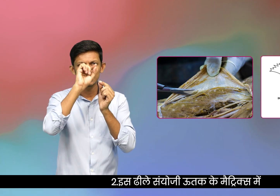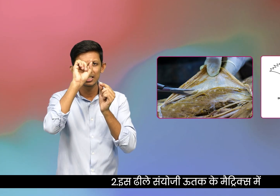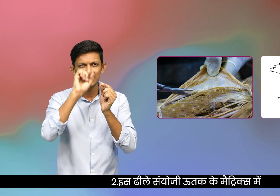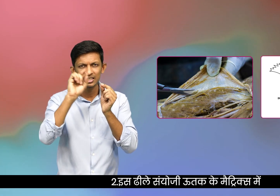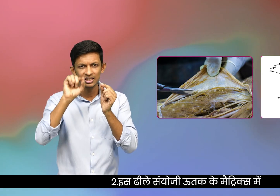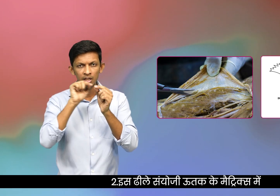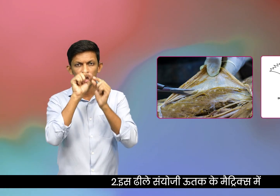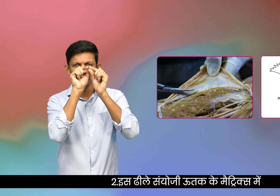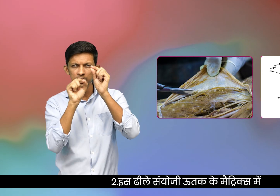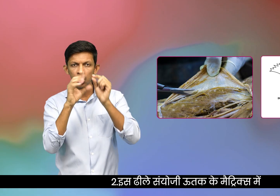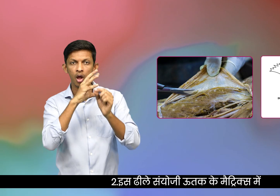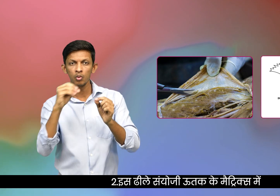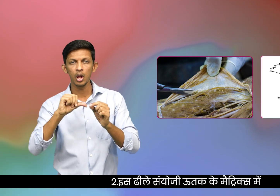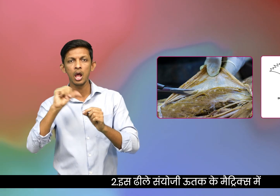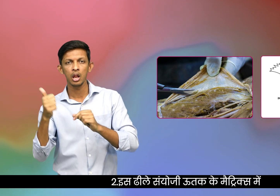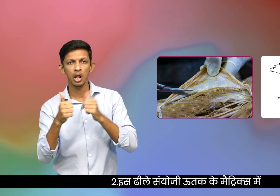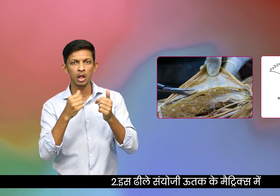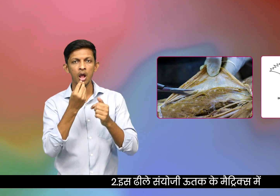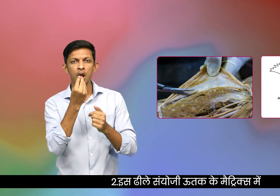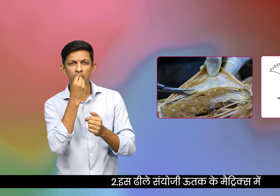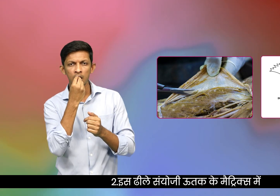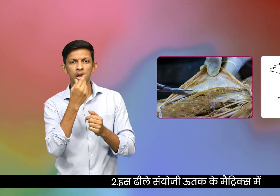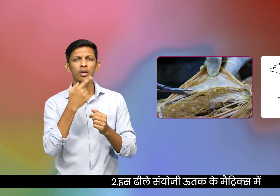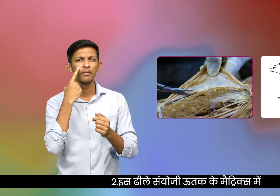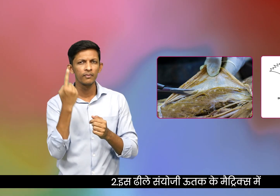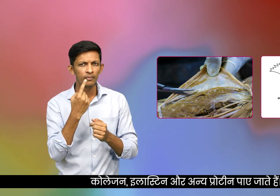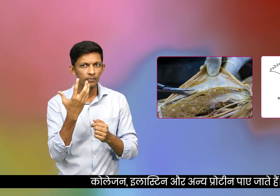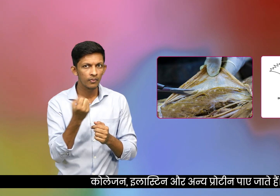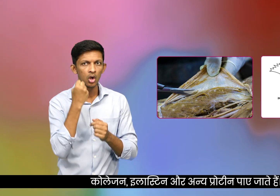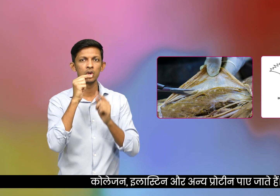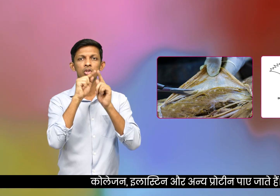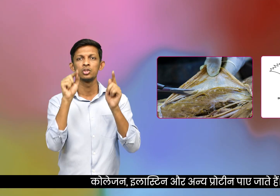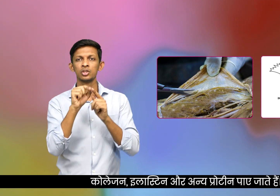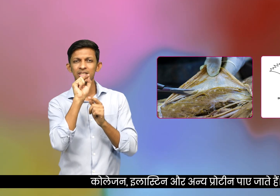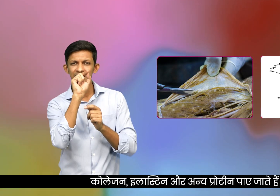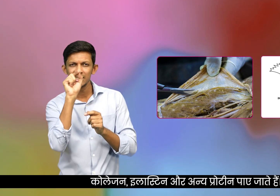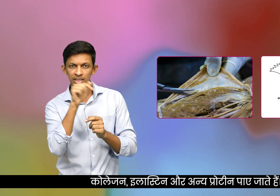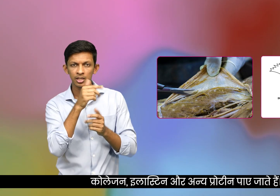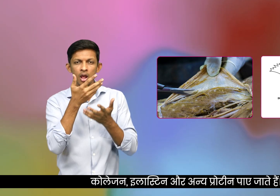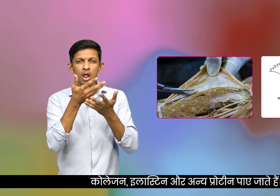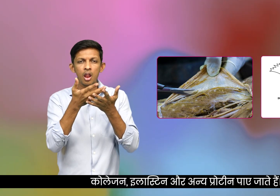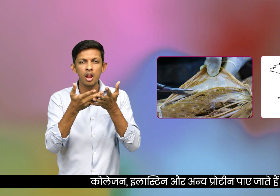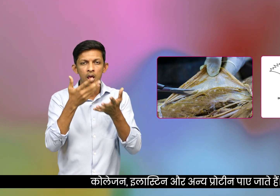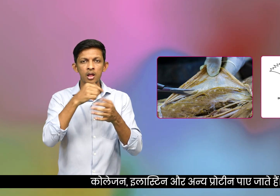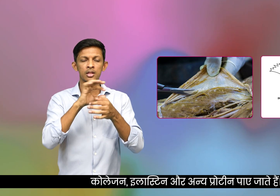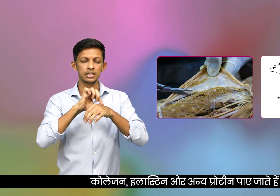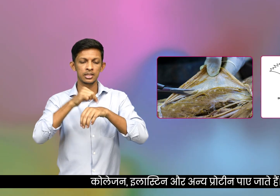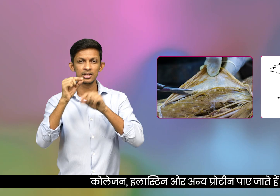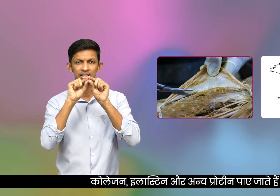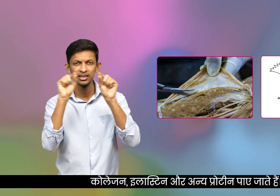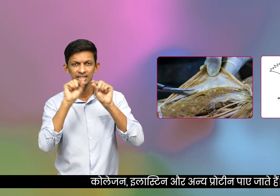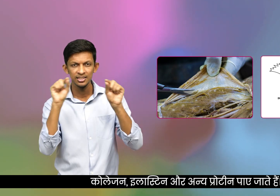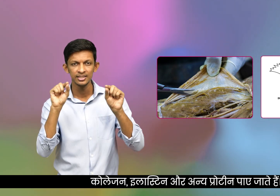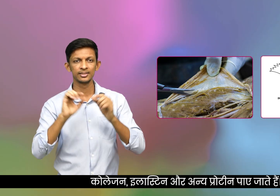दूसरा, इस ढीले संयोजी ऊतक के मैट्रिक में कोलेजन, इलास्टिन और अन्य प्रोटीन